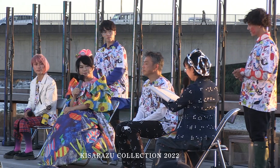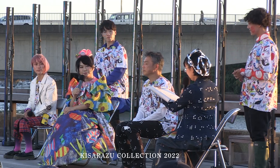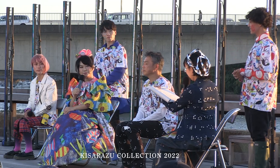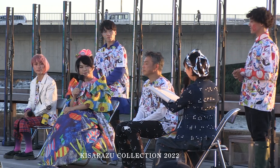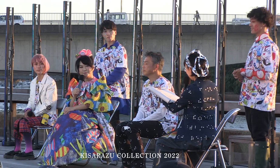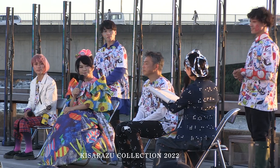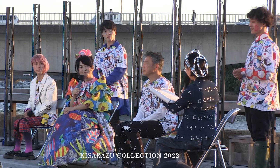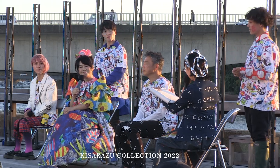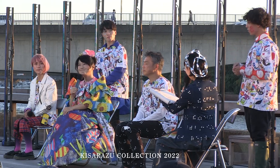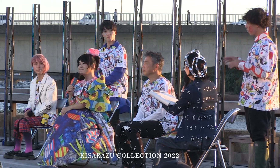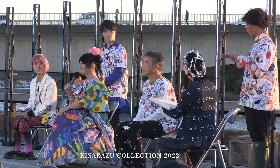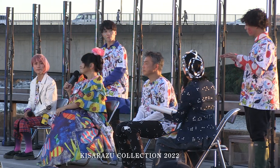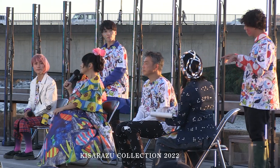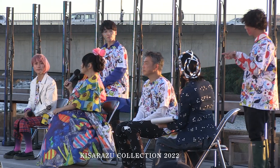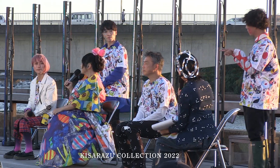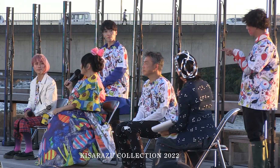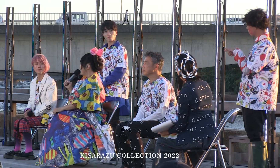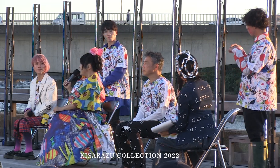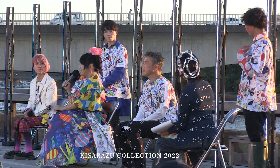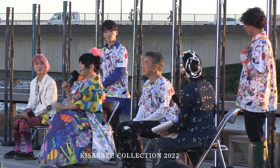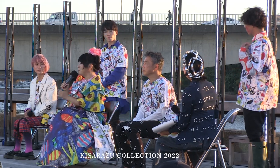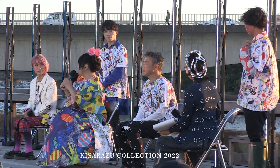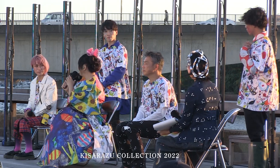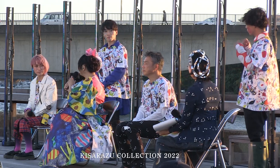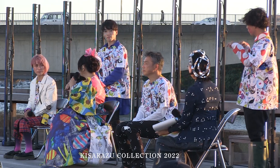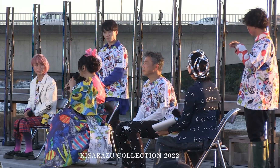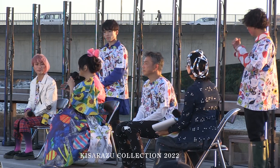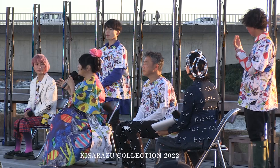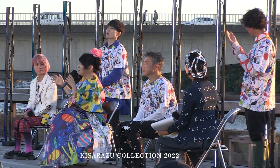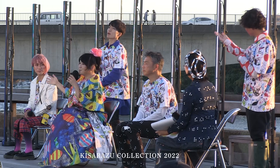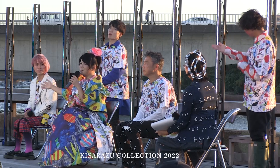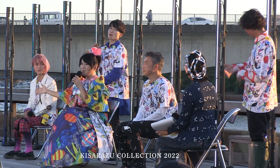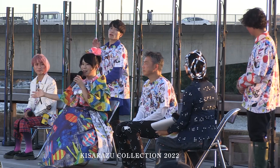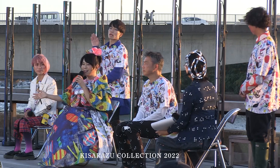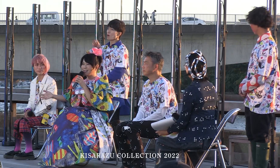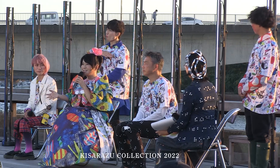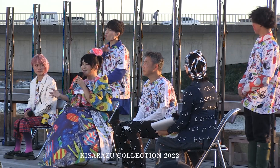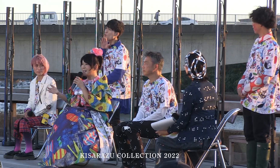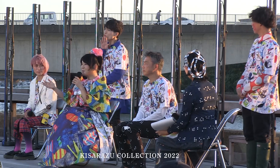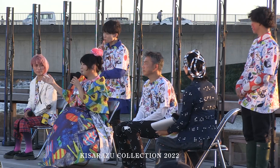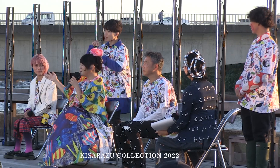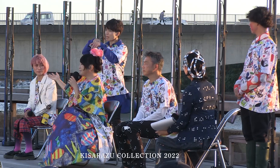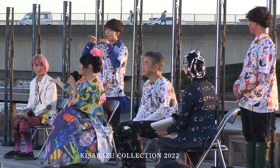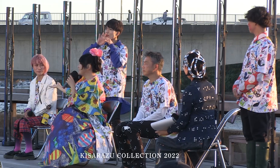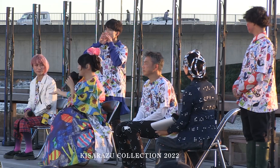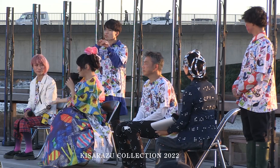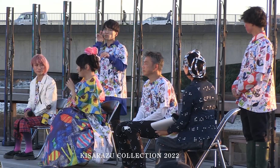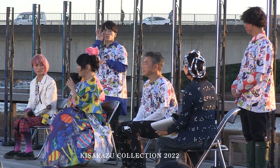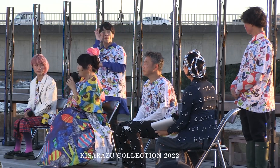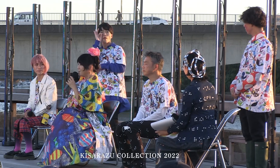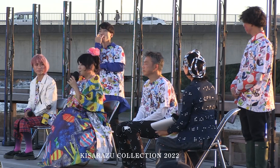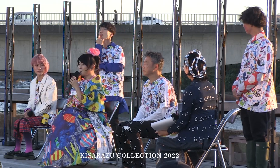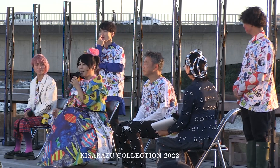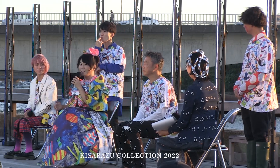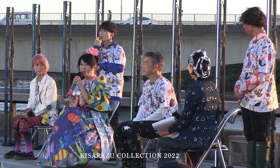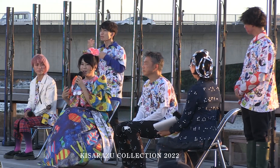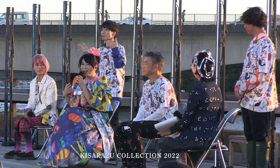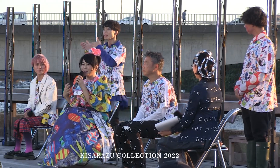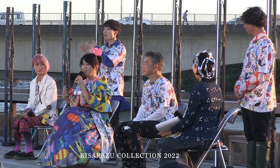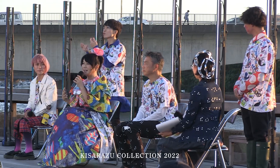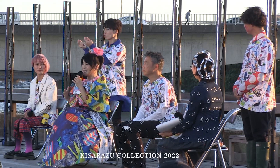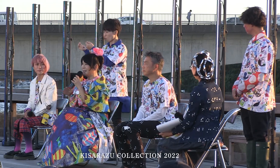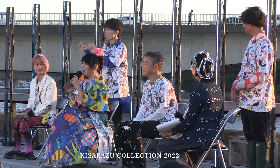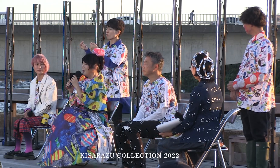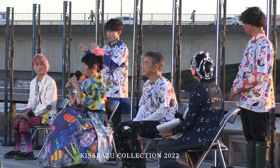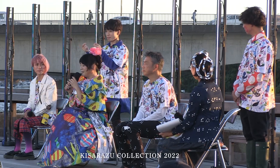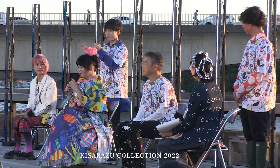ちと一緒のファッションショーいかがでしたか。 いや、もう本当にランウェイをずっと見てて、私は最後の方だったんですけど、ちょっとハードルが